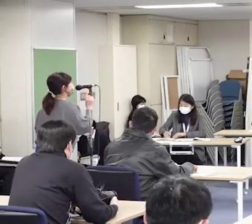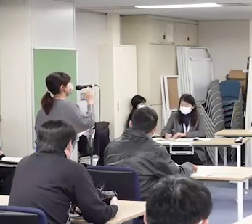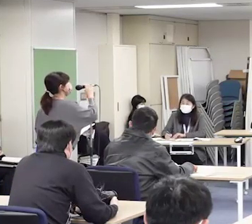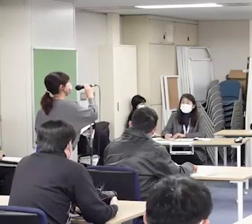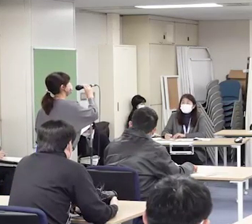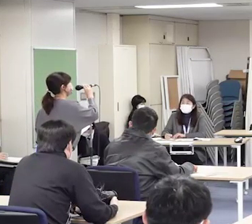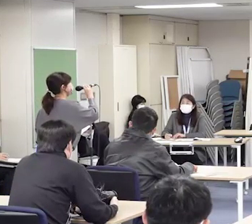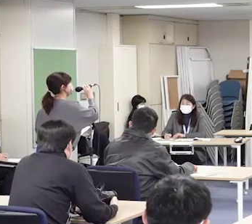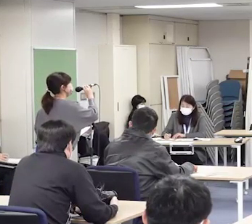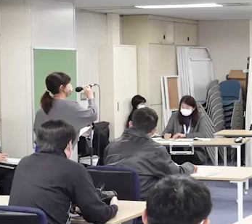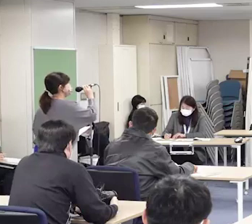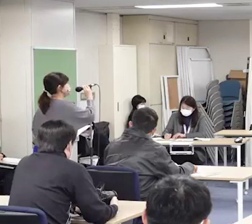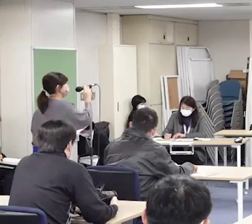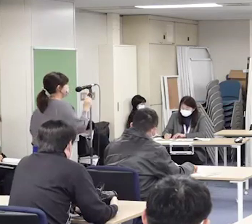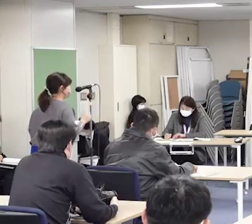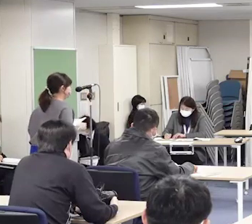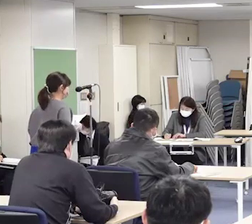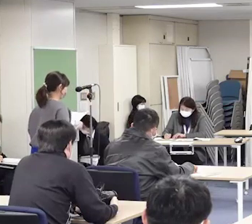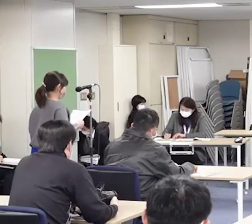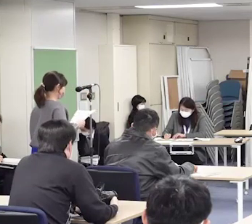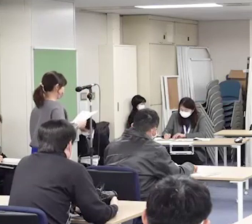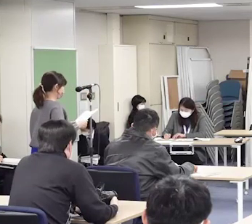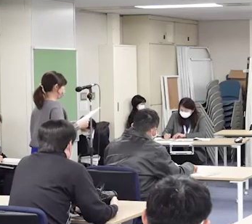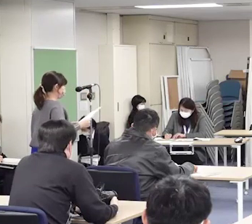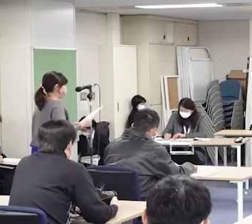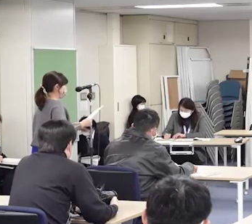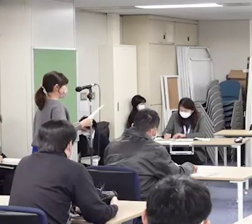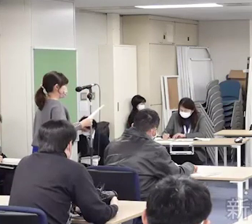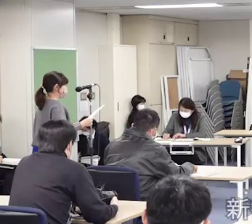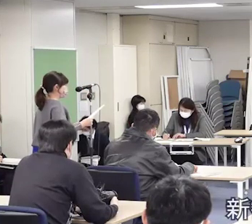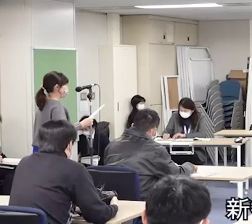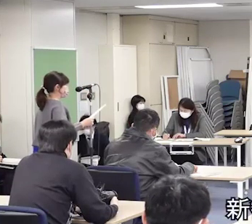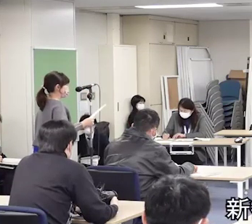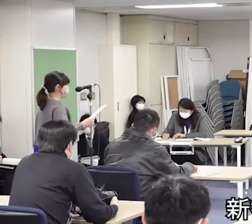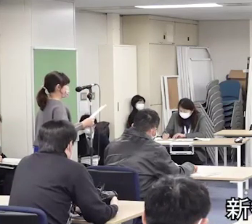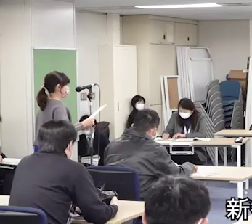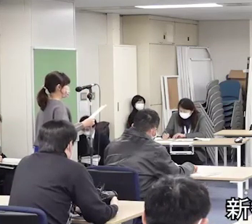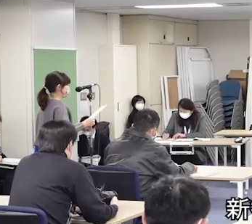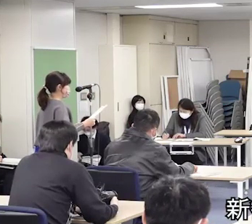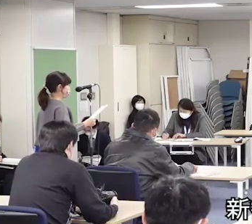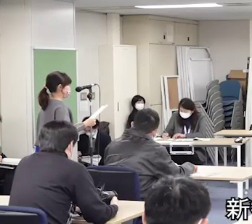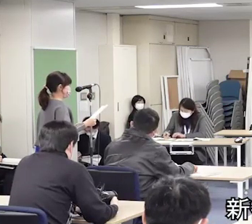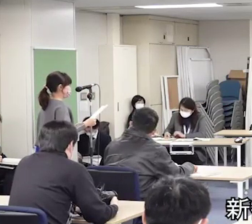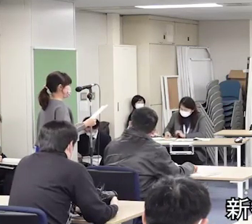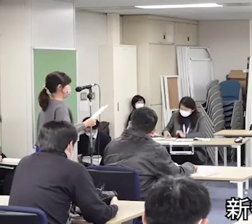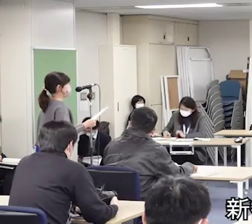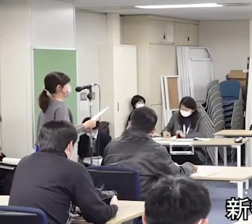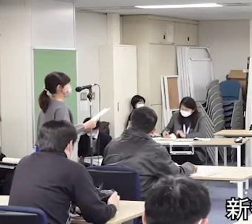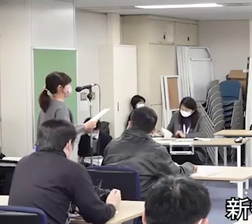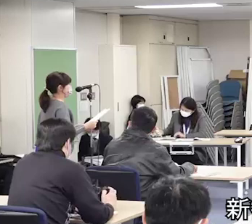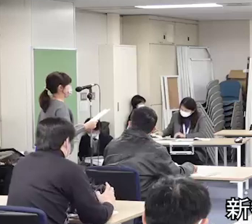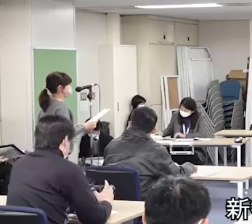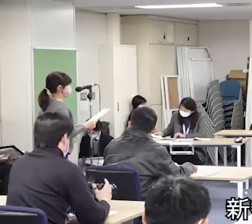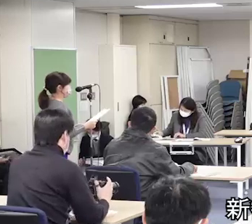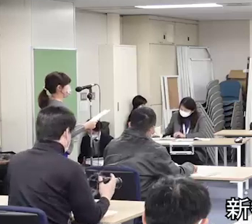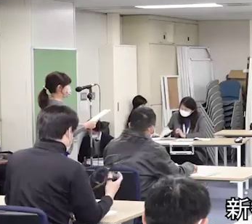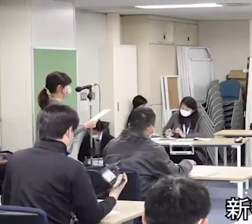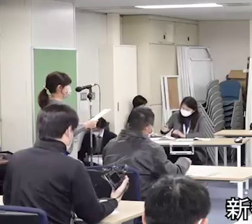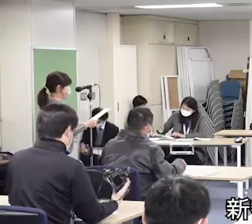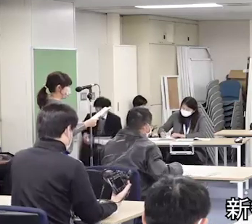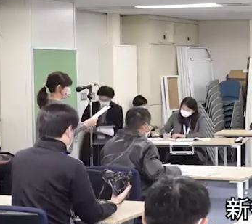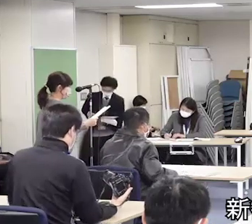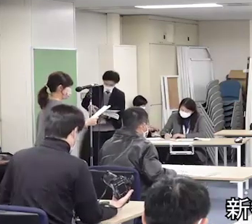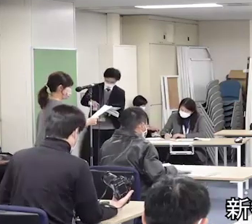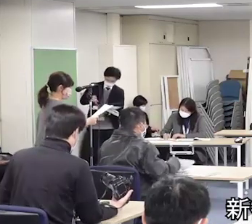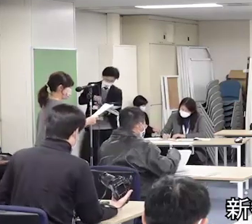すみません、 KYT の中西と申します。よろしくお願いいたします。今回公開になりました維新男子についてなんですけれ